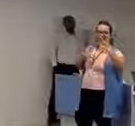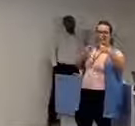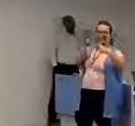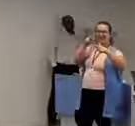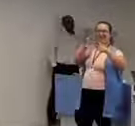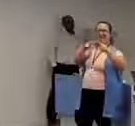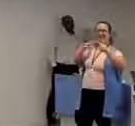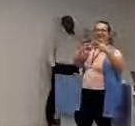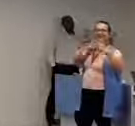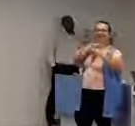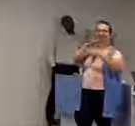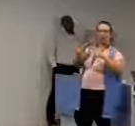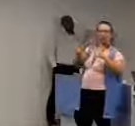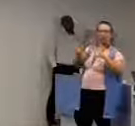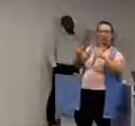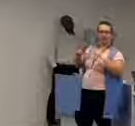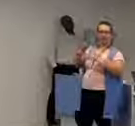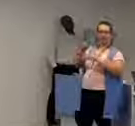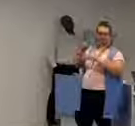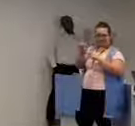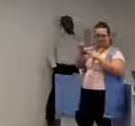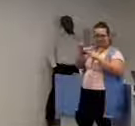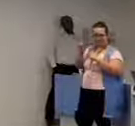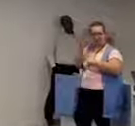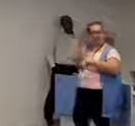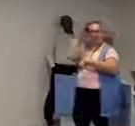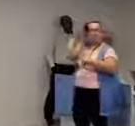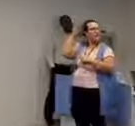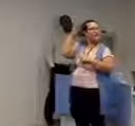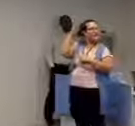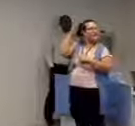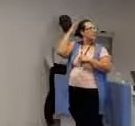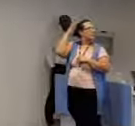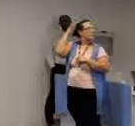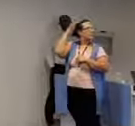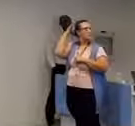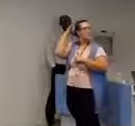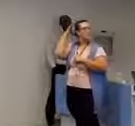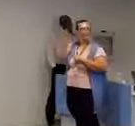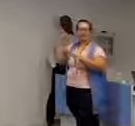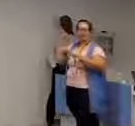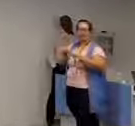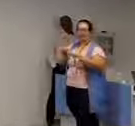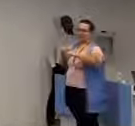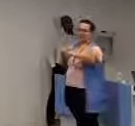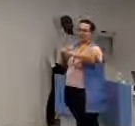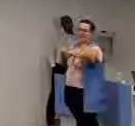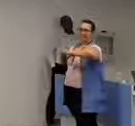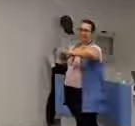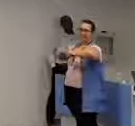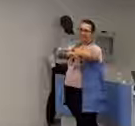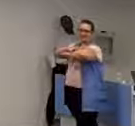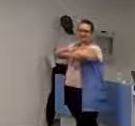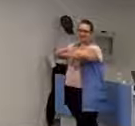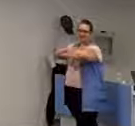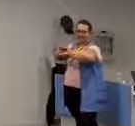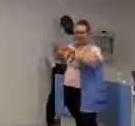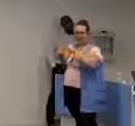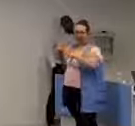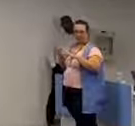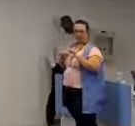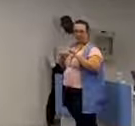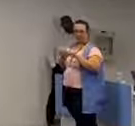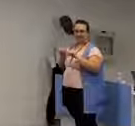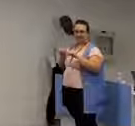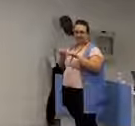Então, imagina que se o cara mexer numa altura de uma placa dessa aqui, que mexeu em vários componentes e conjuntos, aqui ele tinha que